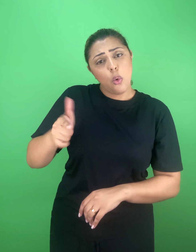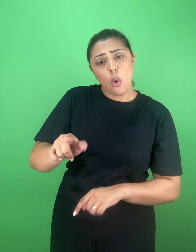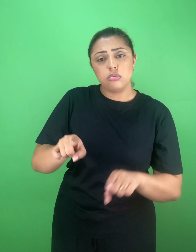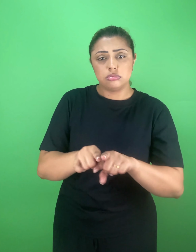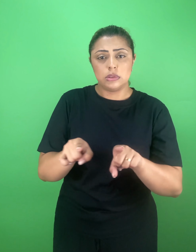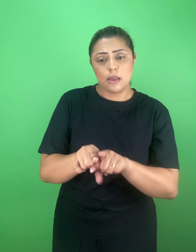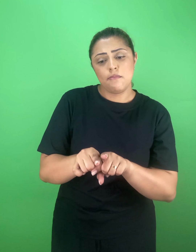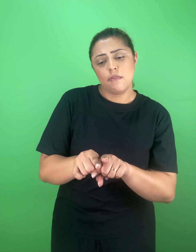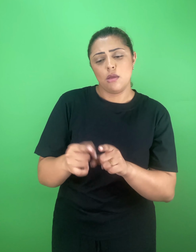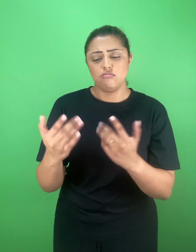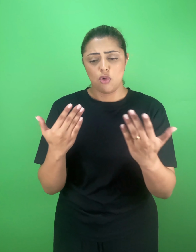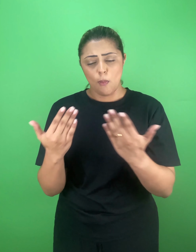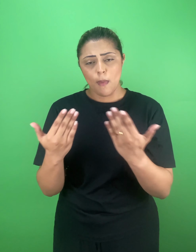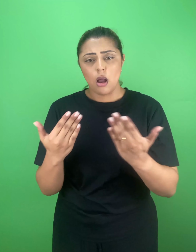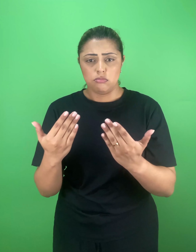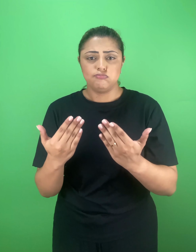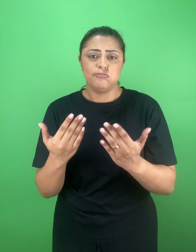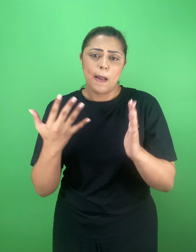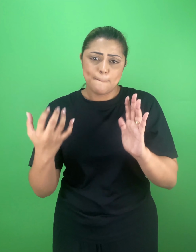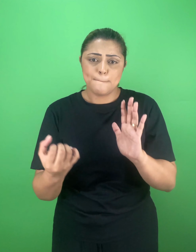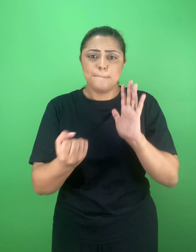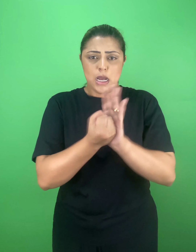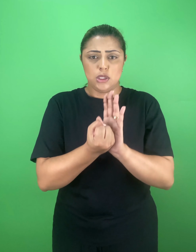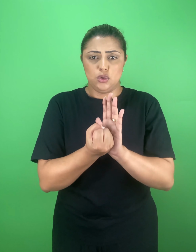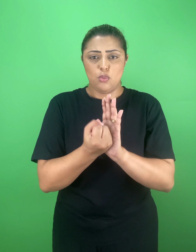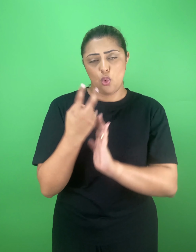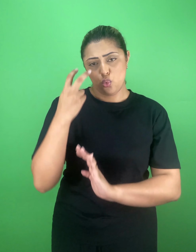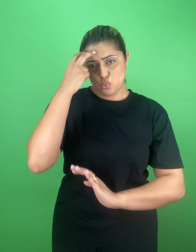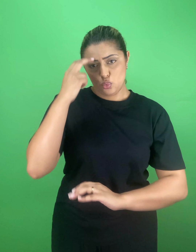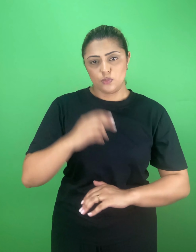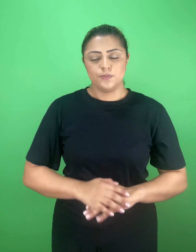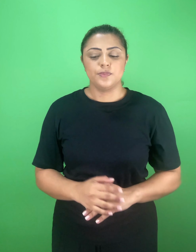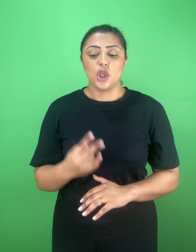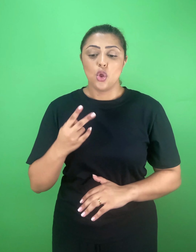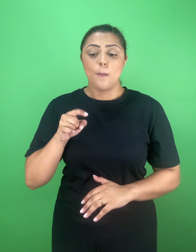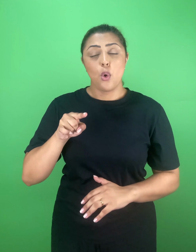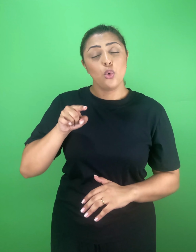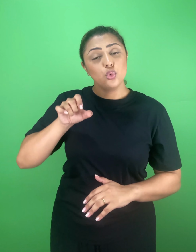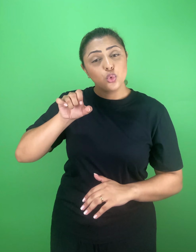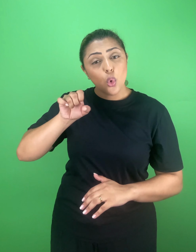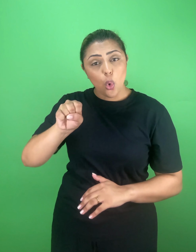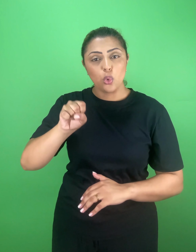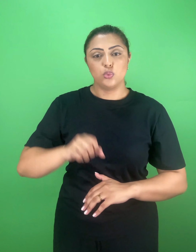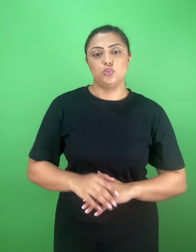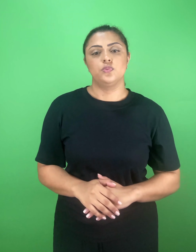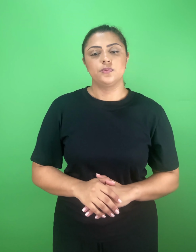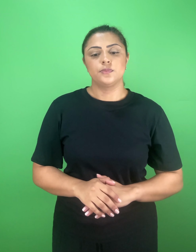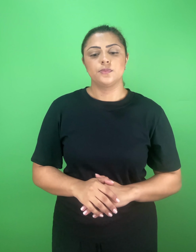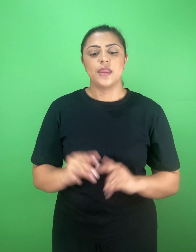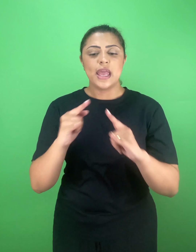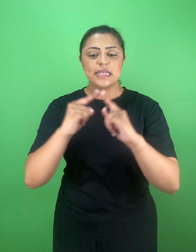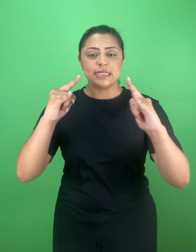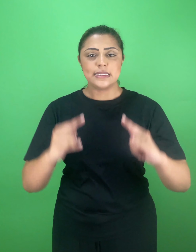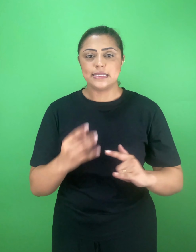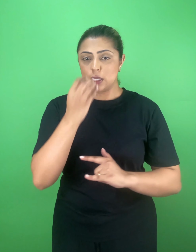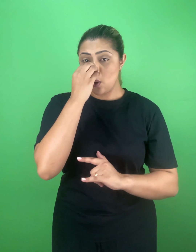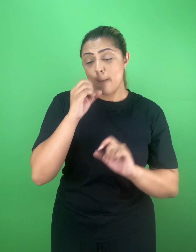ou imaterial 2.8. Circo Podem concorrer, nesta categoria, projetos que estejam